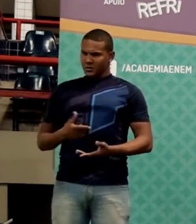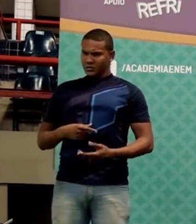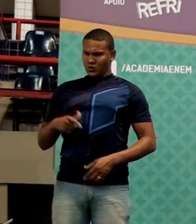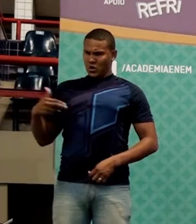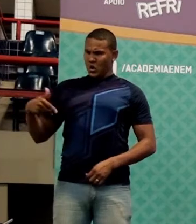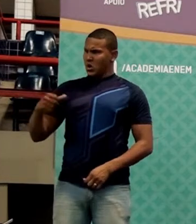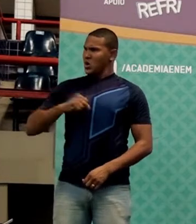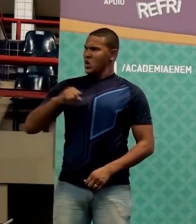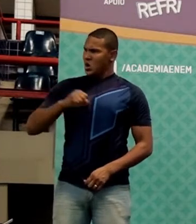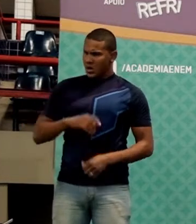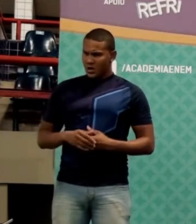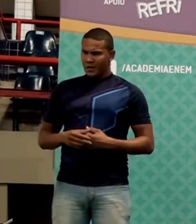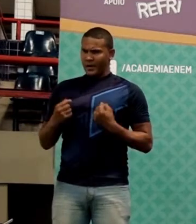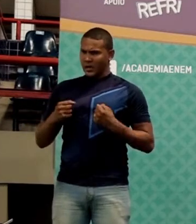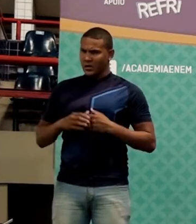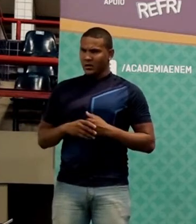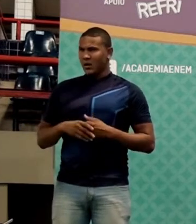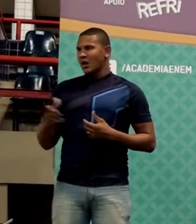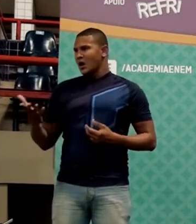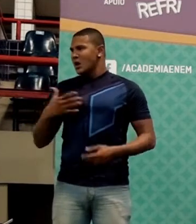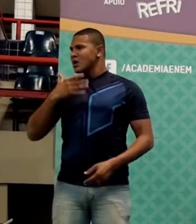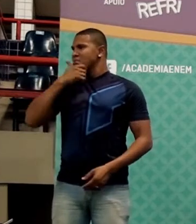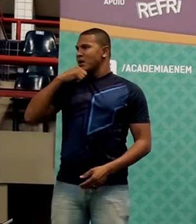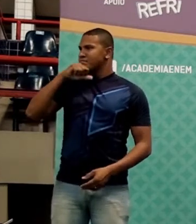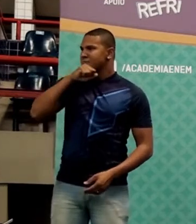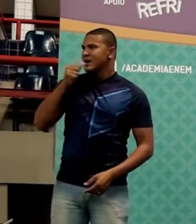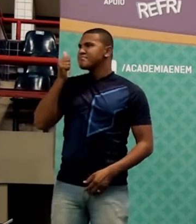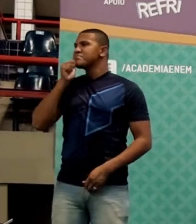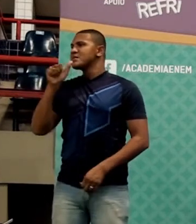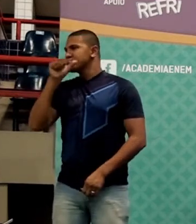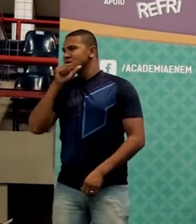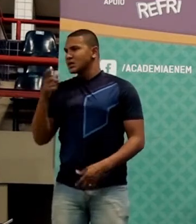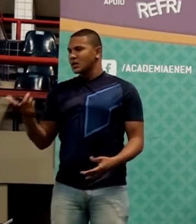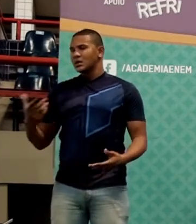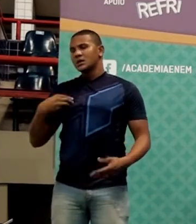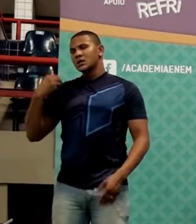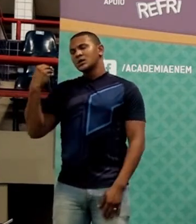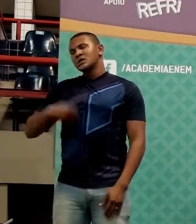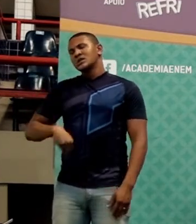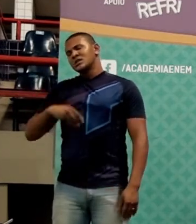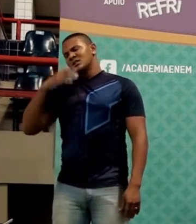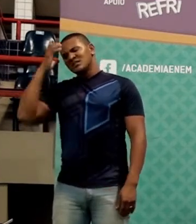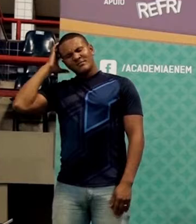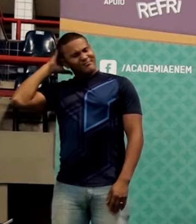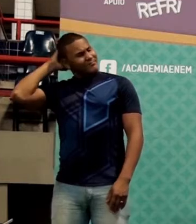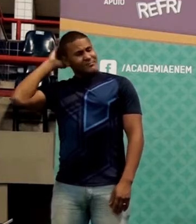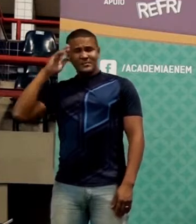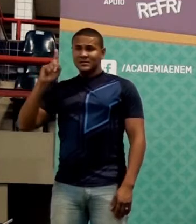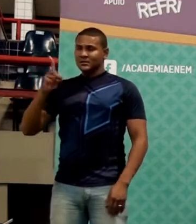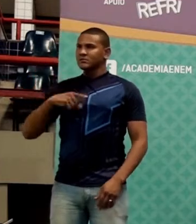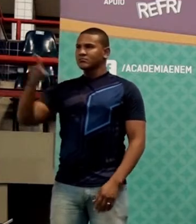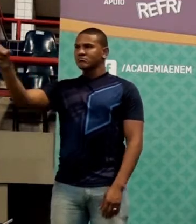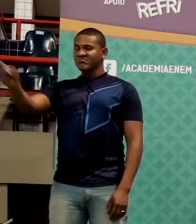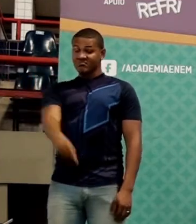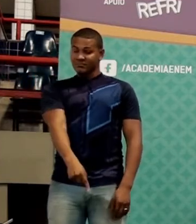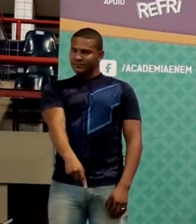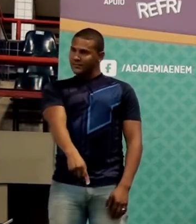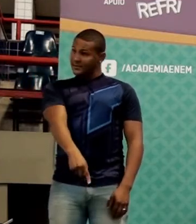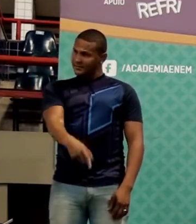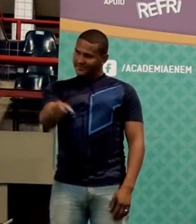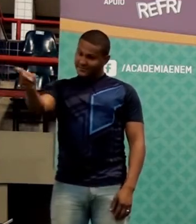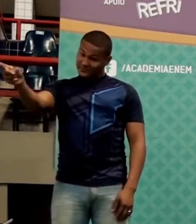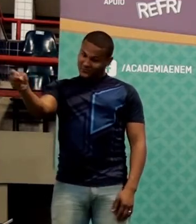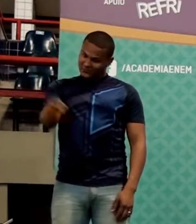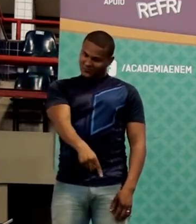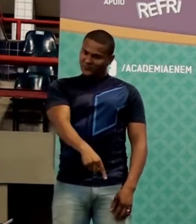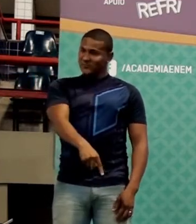mãe com preguiça e o pai de correrem atrás, porque não tem aptidão física, bota o menino de castigo. Você vai ficar aqui.